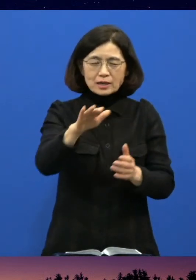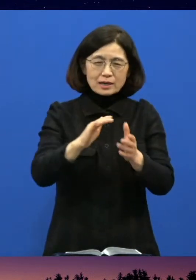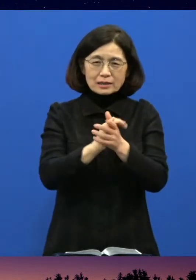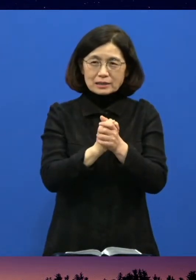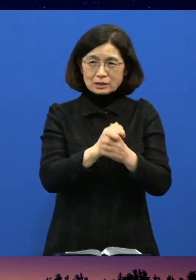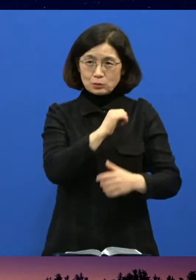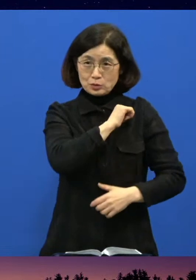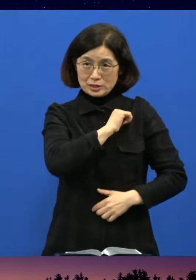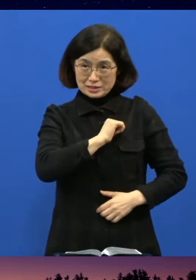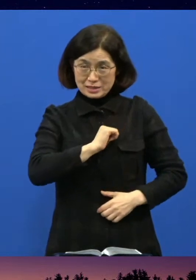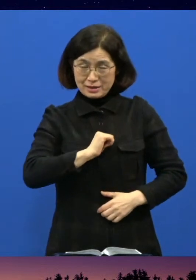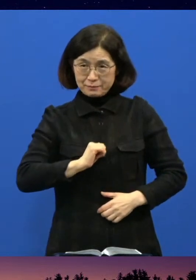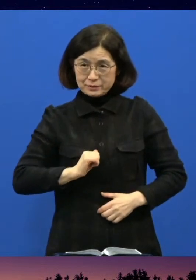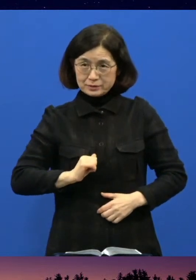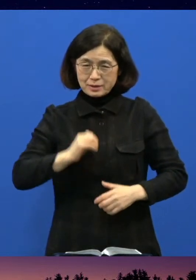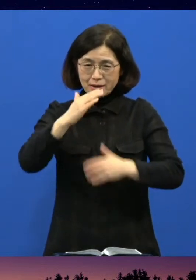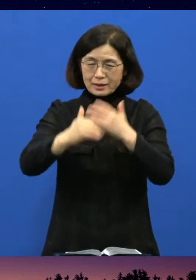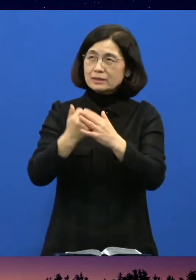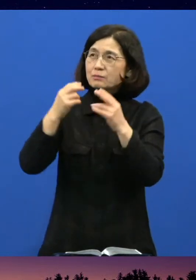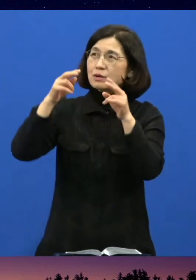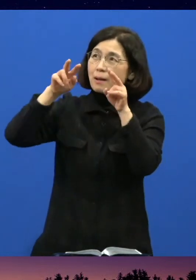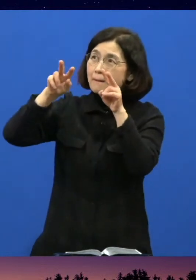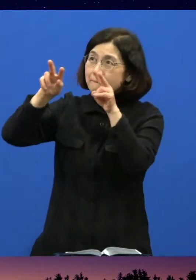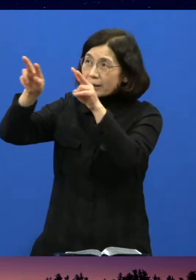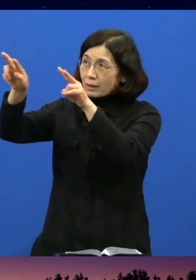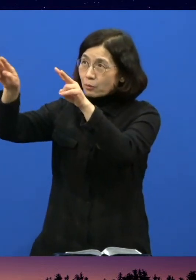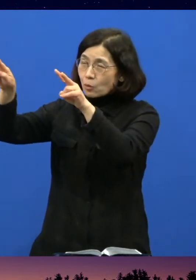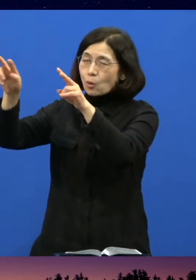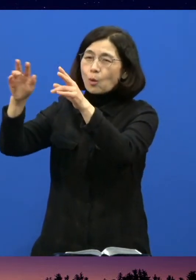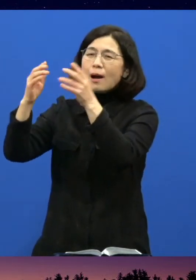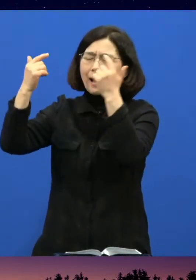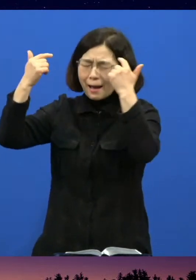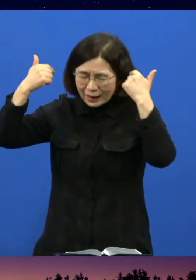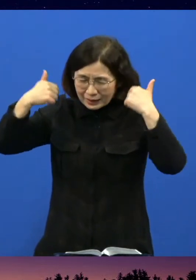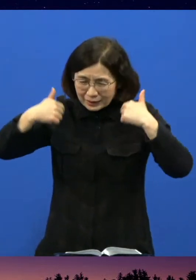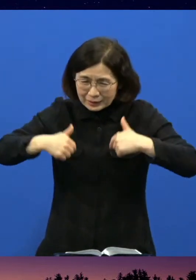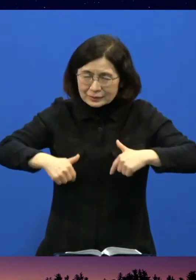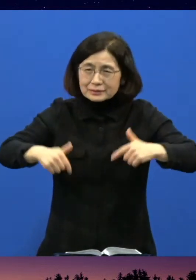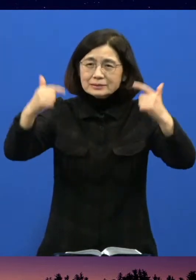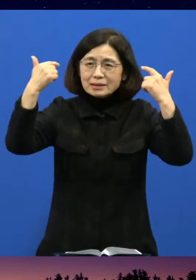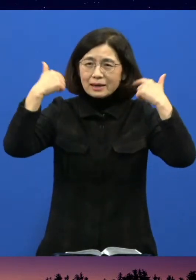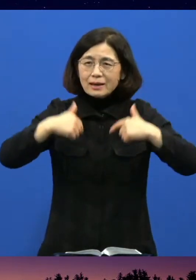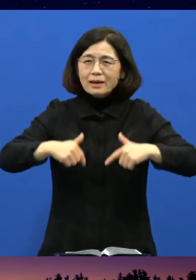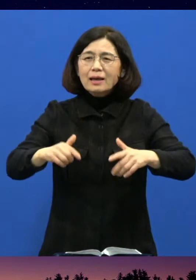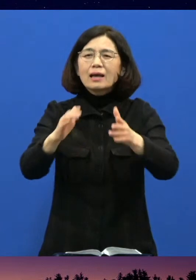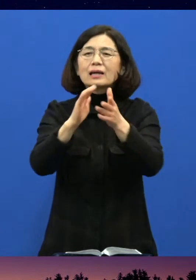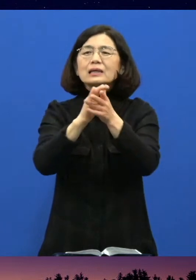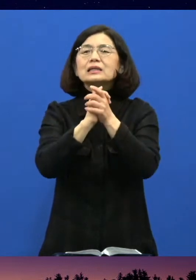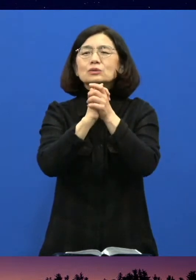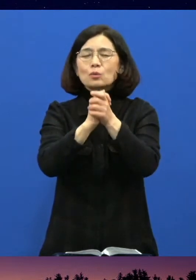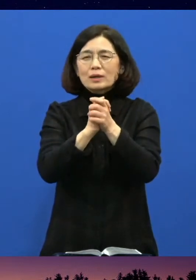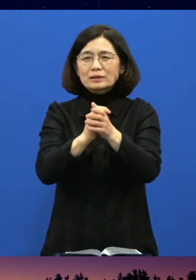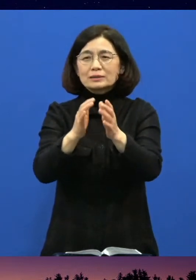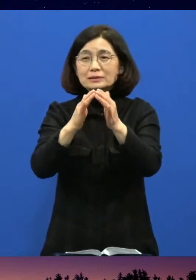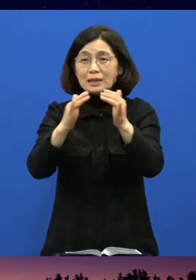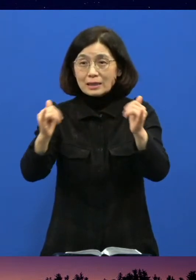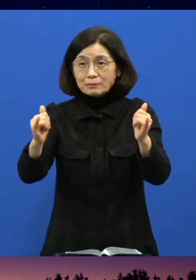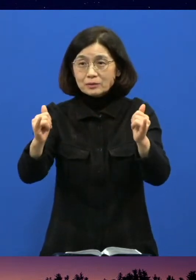하나님을 바라보고 기도하는, 항상 기도하는 그 자체가 삶의 축복이에요. 축복.